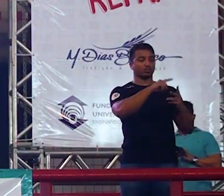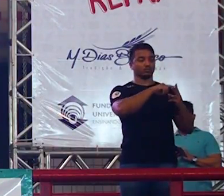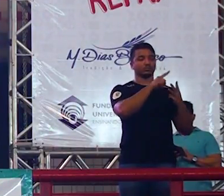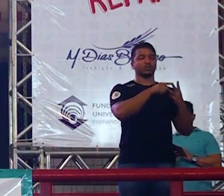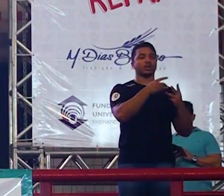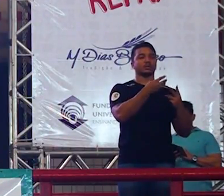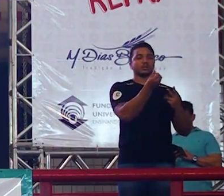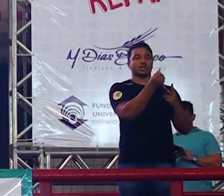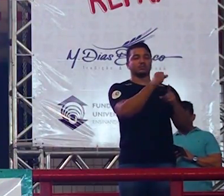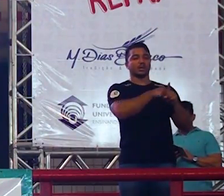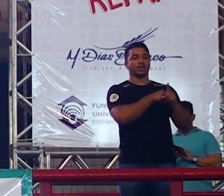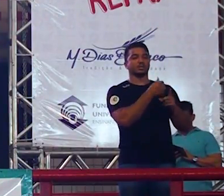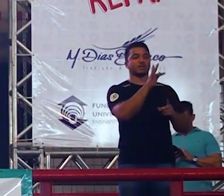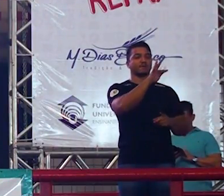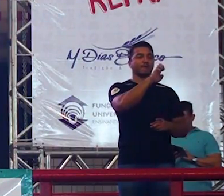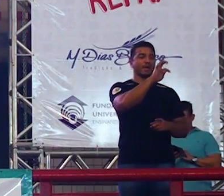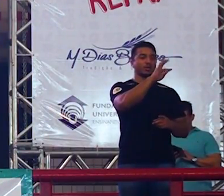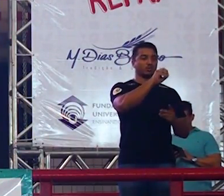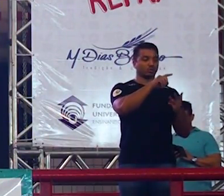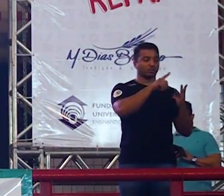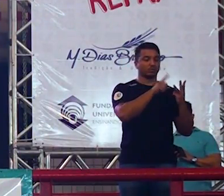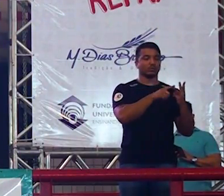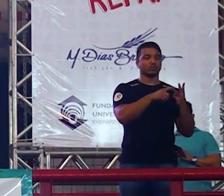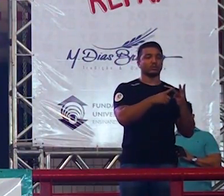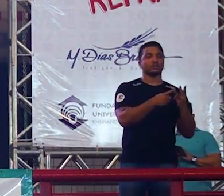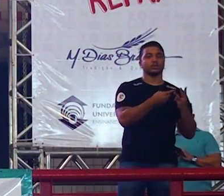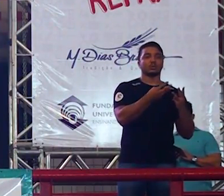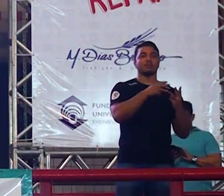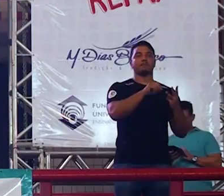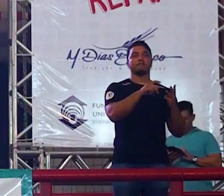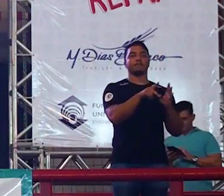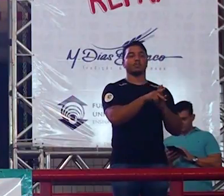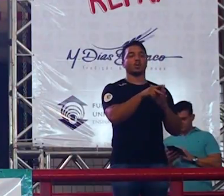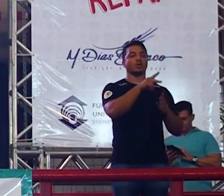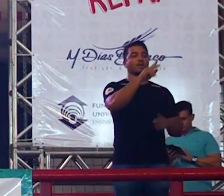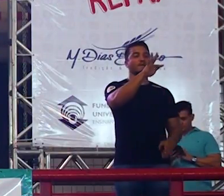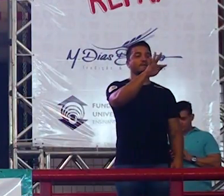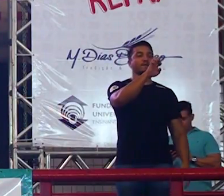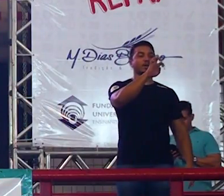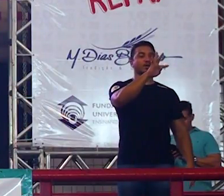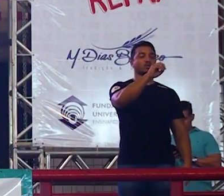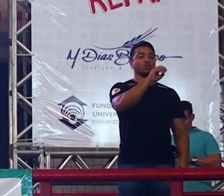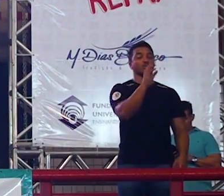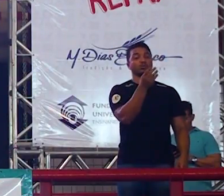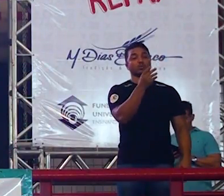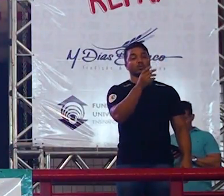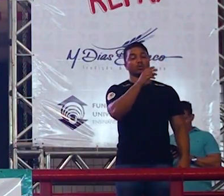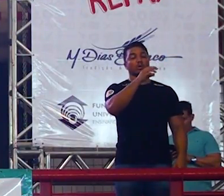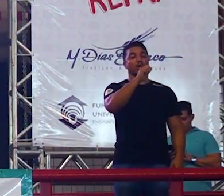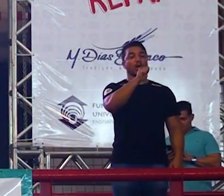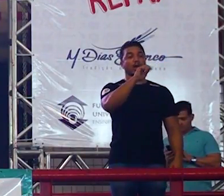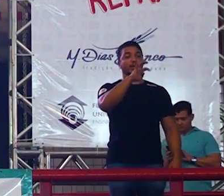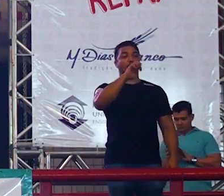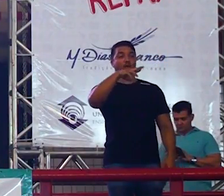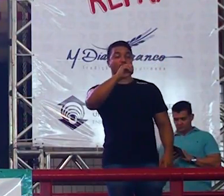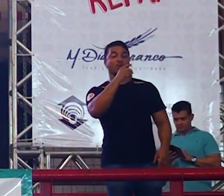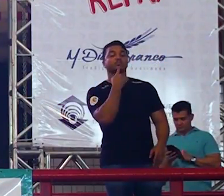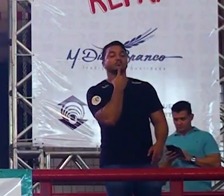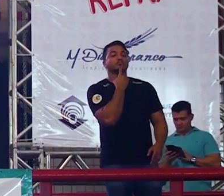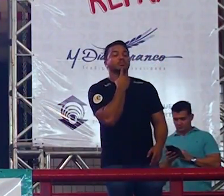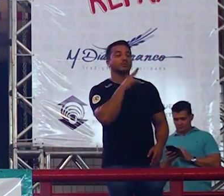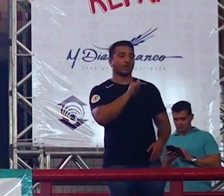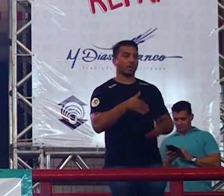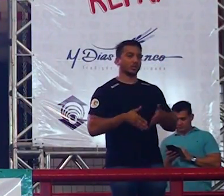chamamos de feto. E no terceiro trimestre chamamos de quê? Né? Feto a termo ou neonato, aquele que está próximo